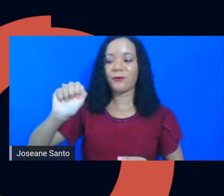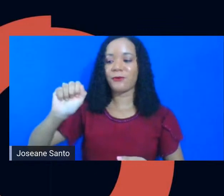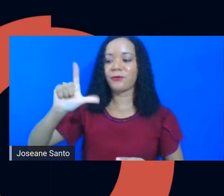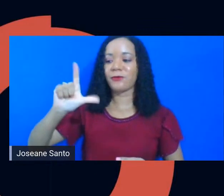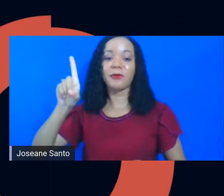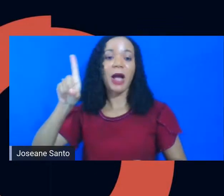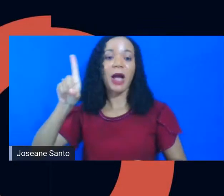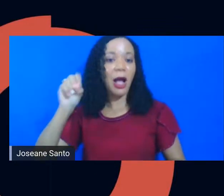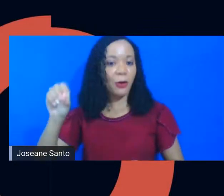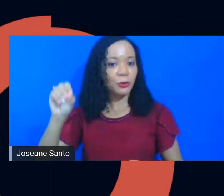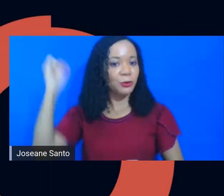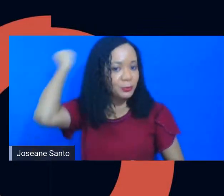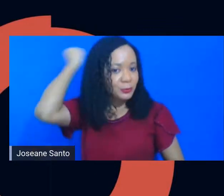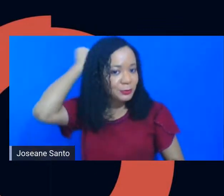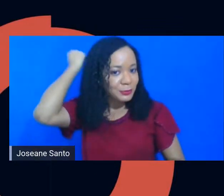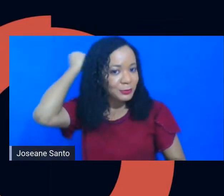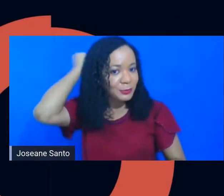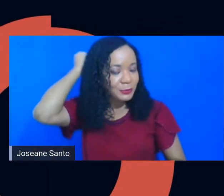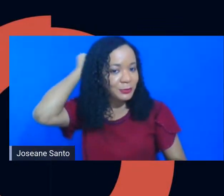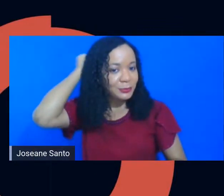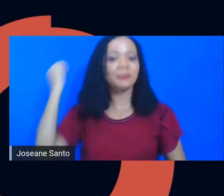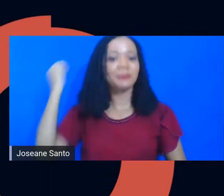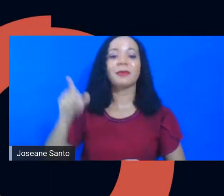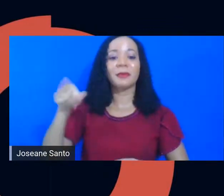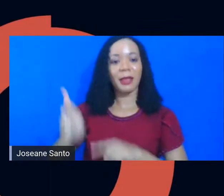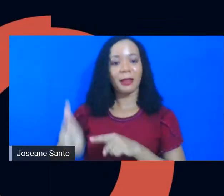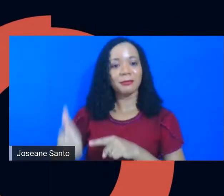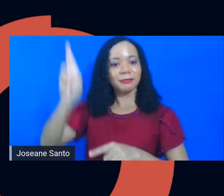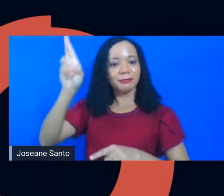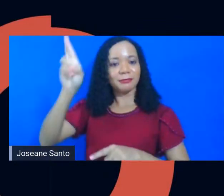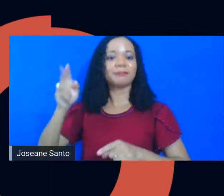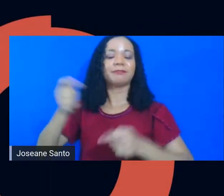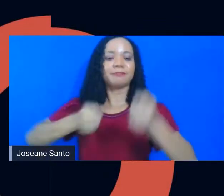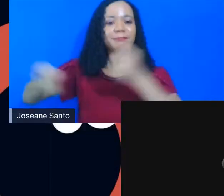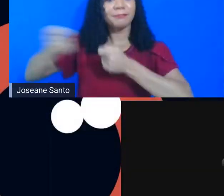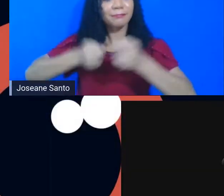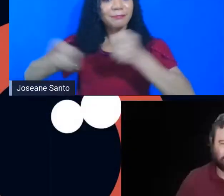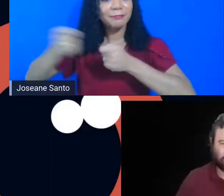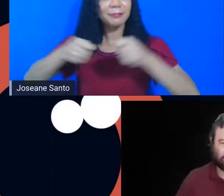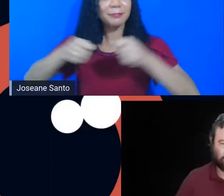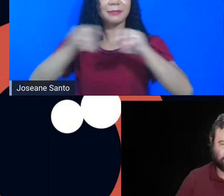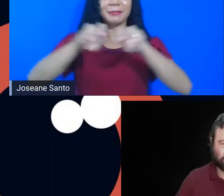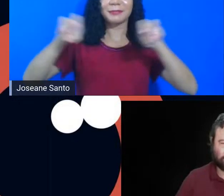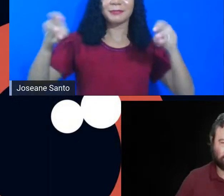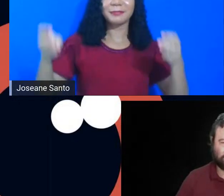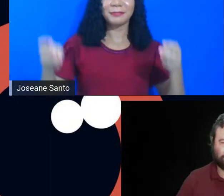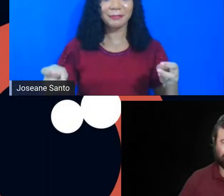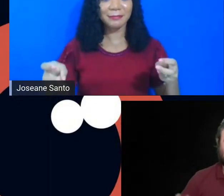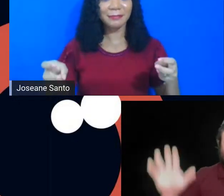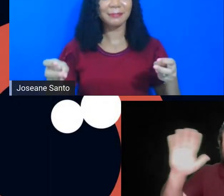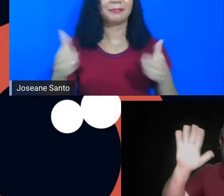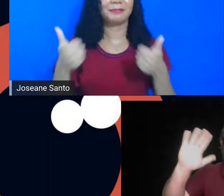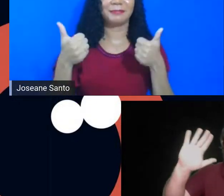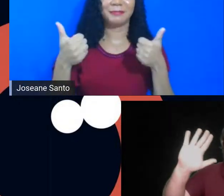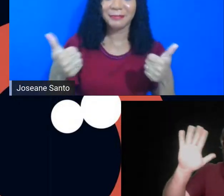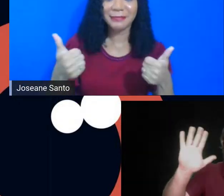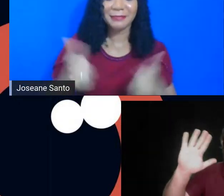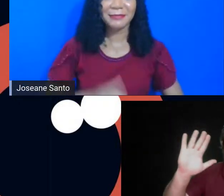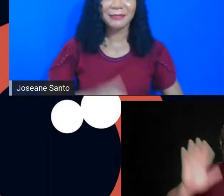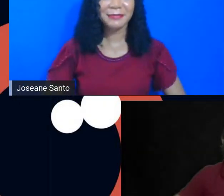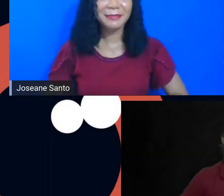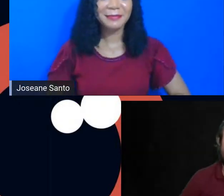eu gostaria de convidar o professor Valdo e o professor Valdo, ele vai